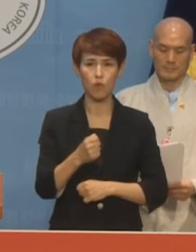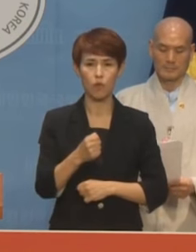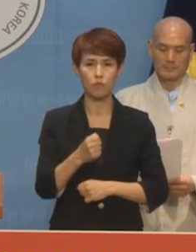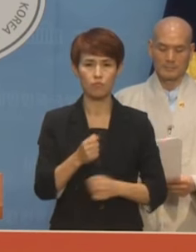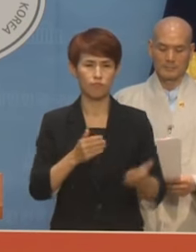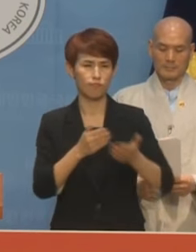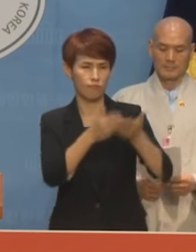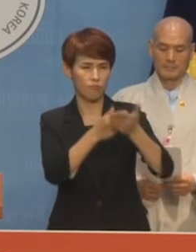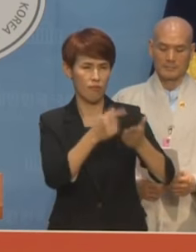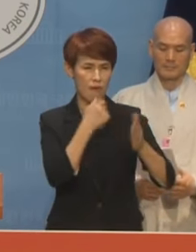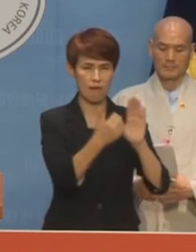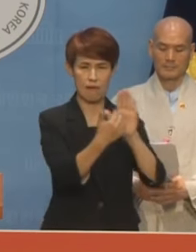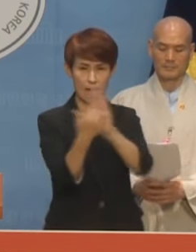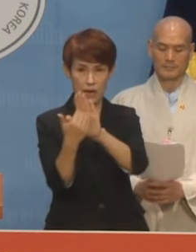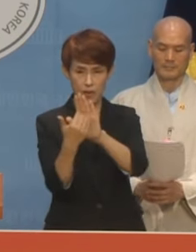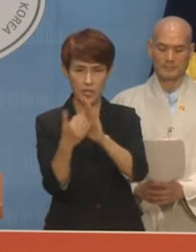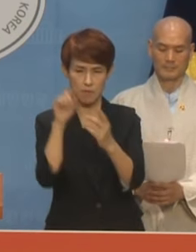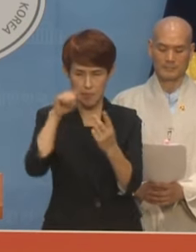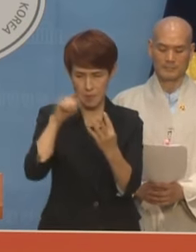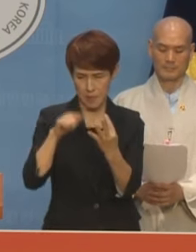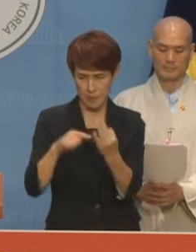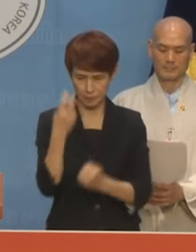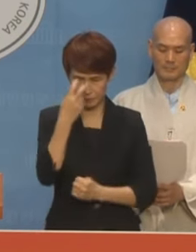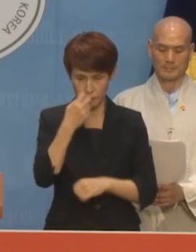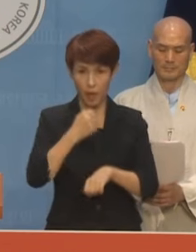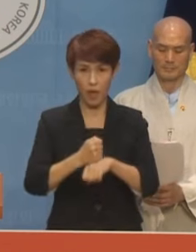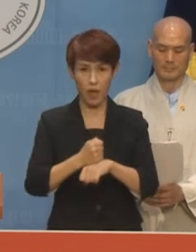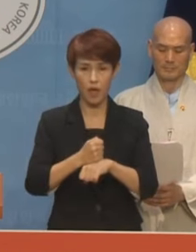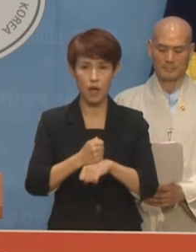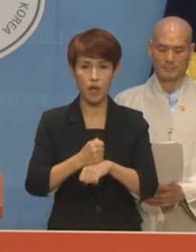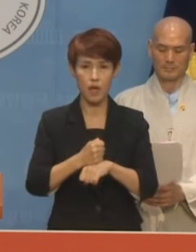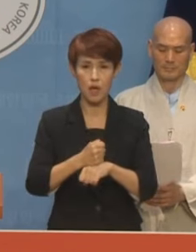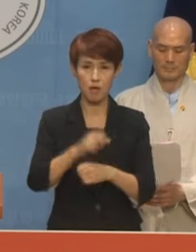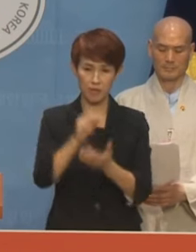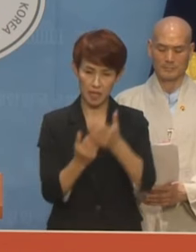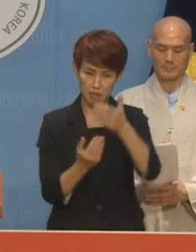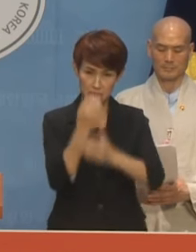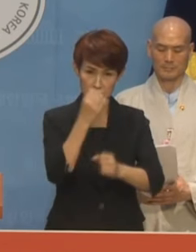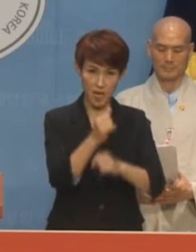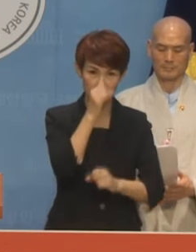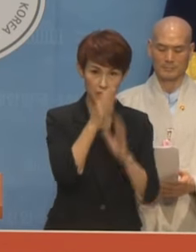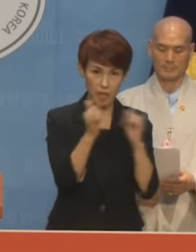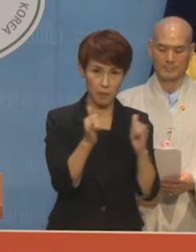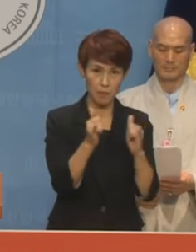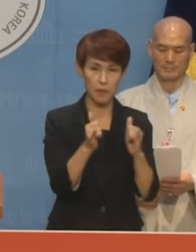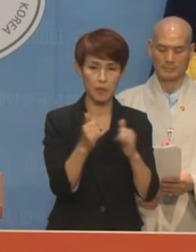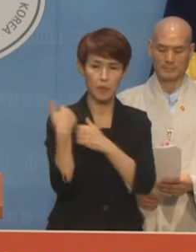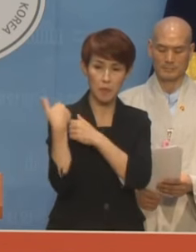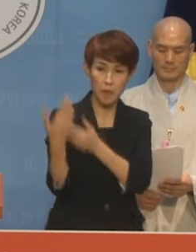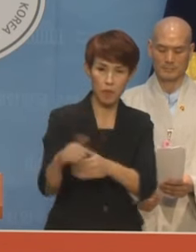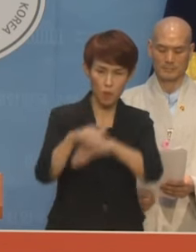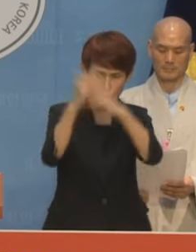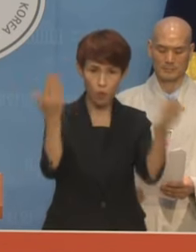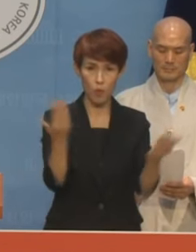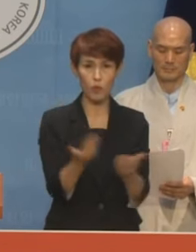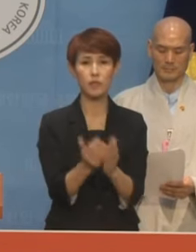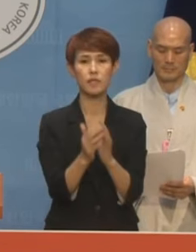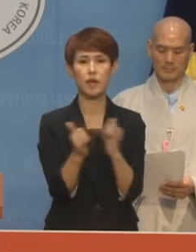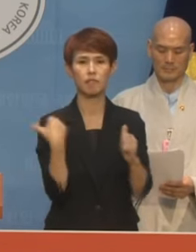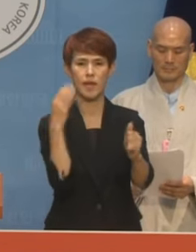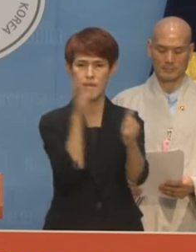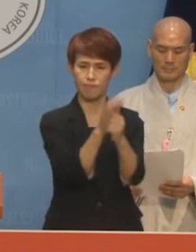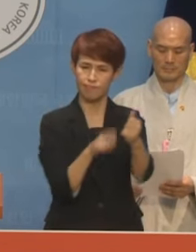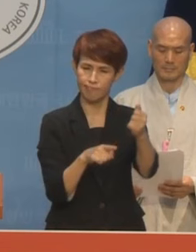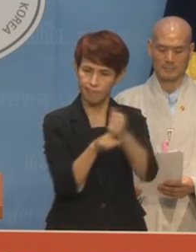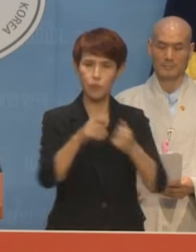거부당한 사건들을 차례로 규명하여 이를 저지른 자들은 물론 동조하고 방임했던 모든 관계자의 책임을